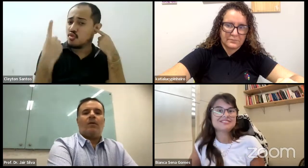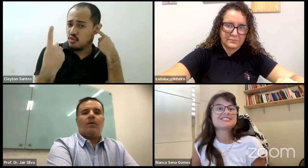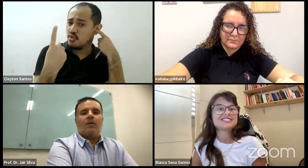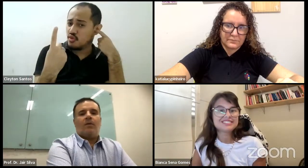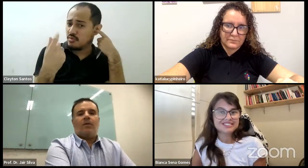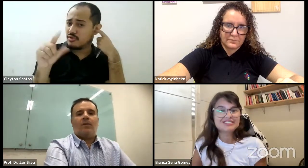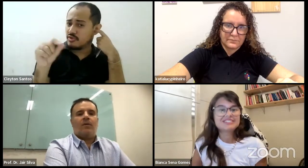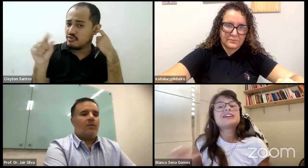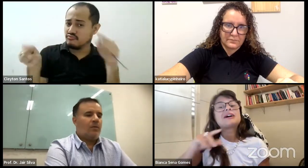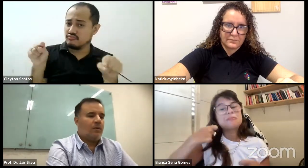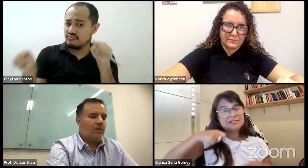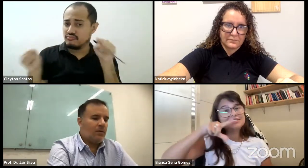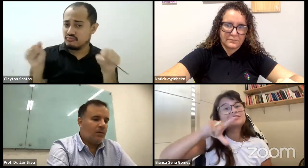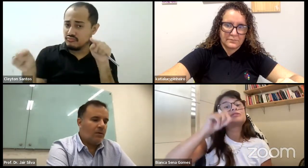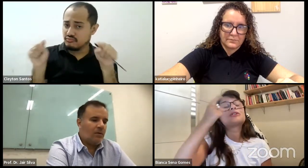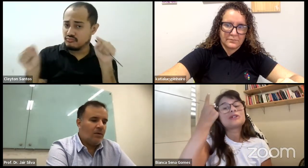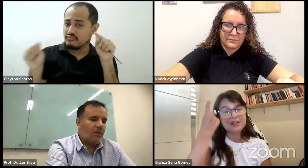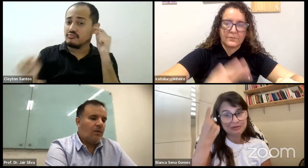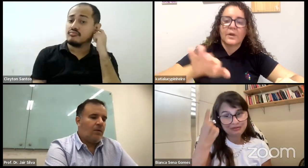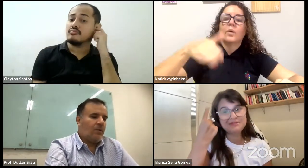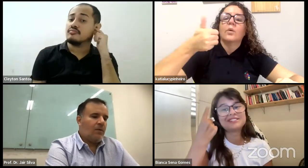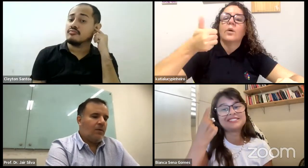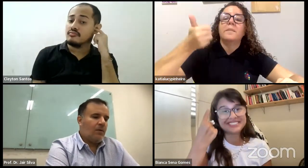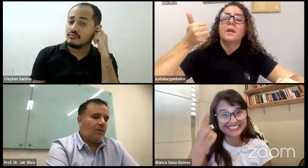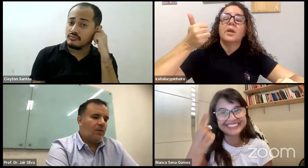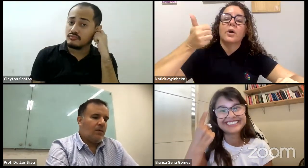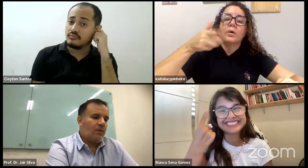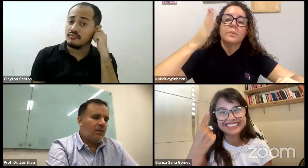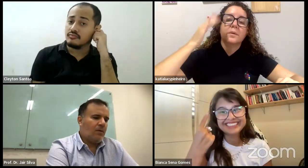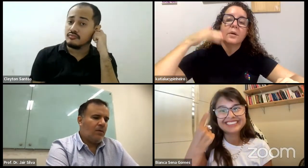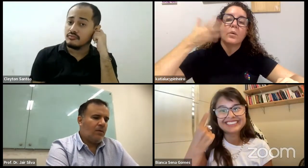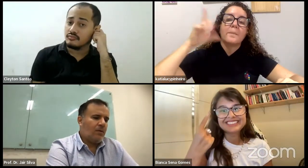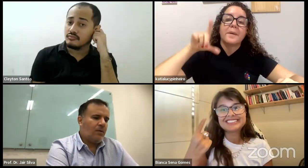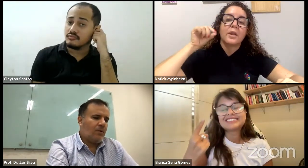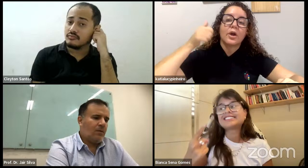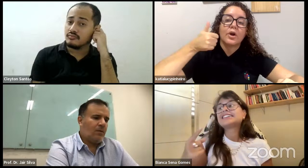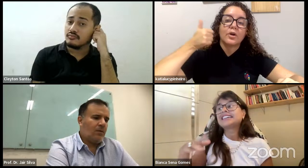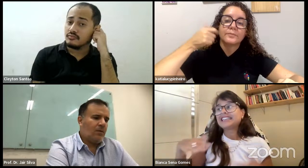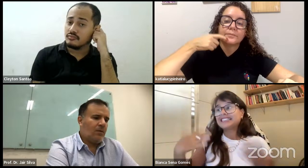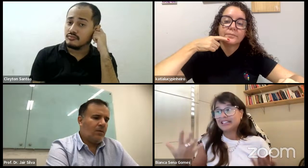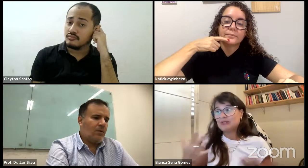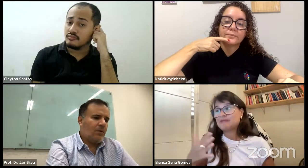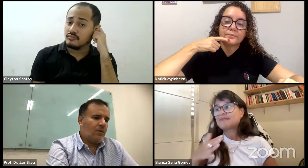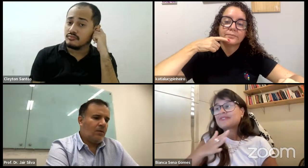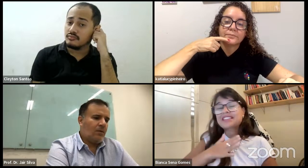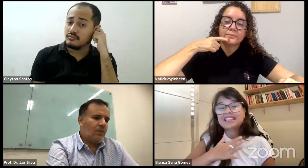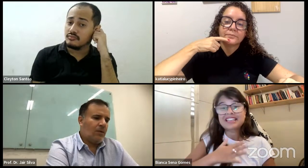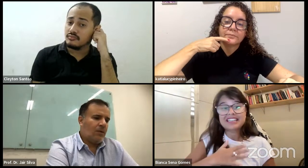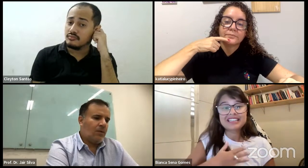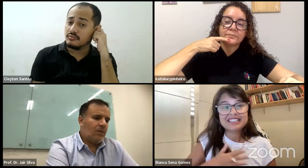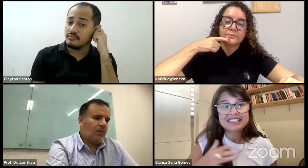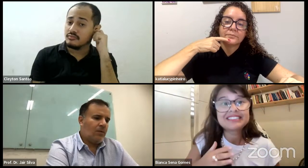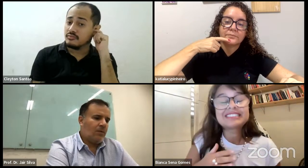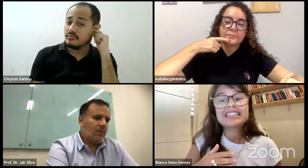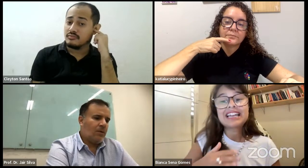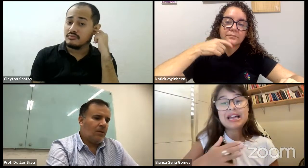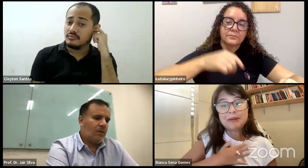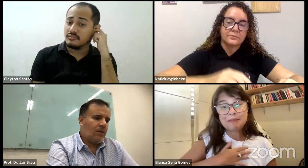Para você deixar isso claro para a gente, tá? Tem que escolher um. Seria melhor escolher